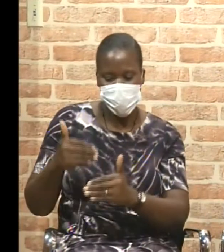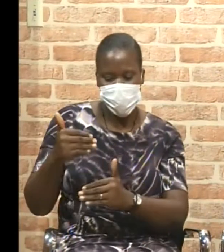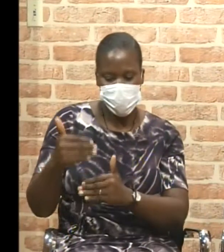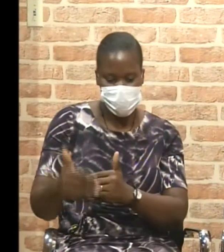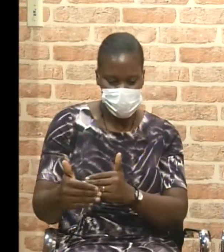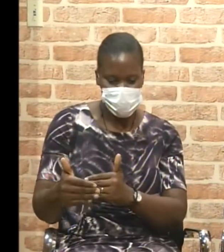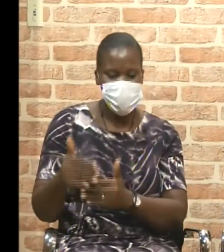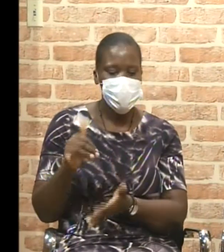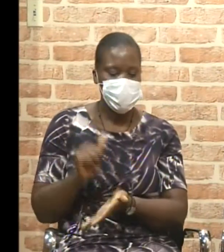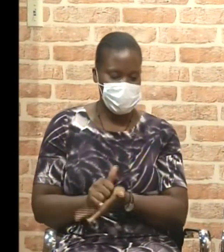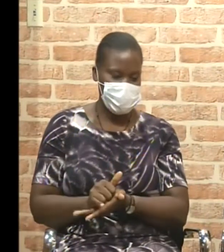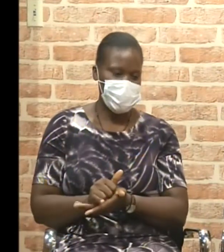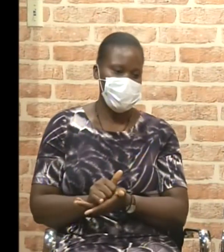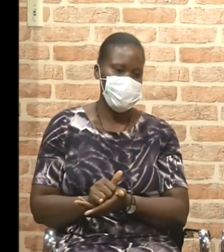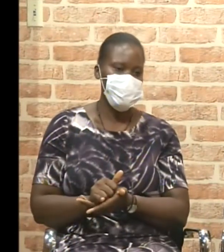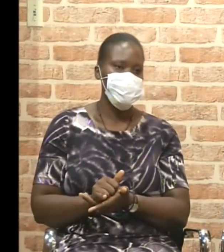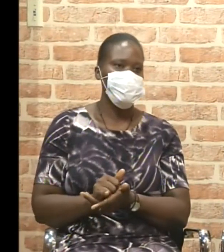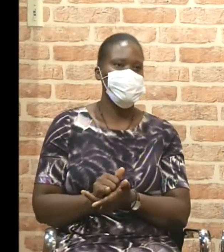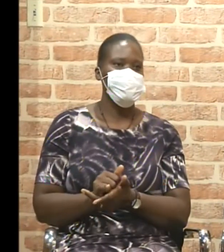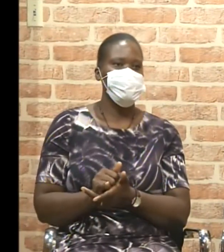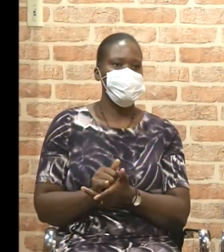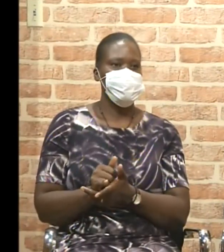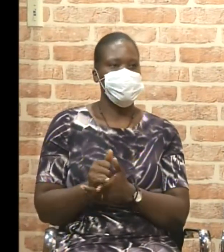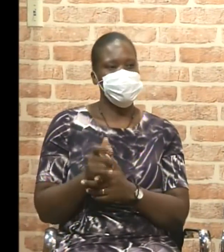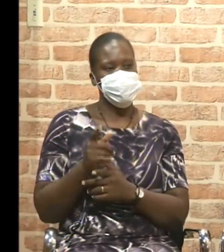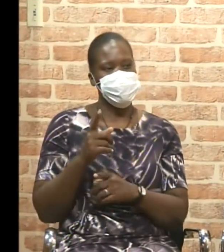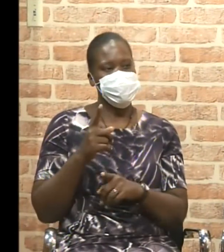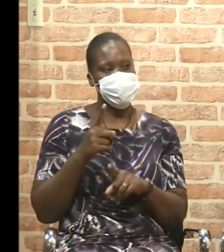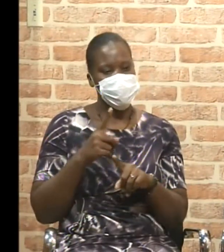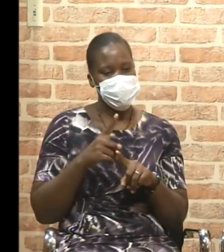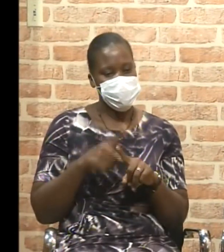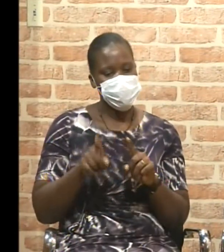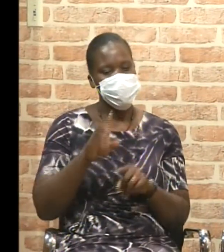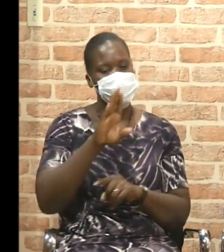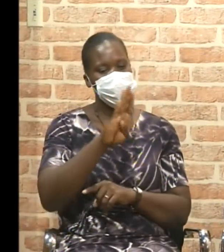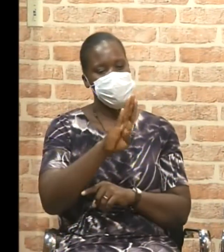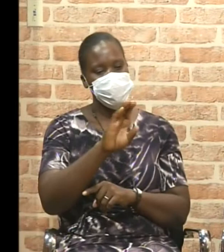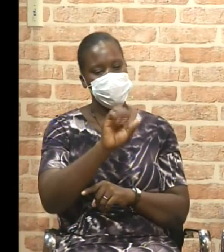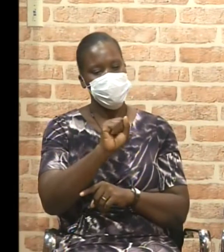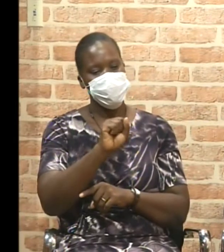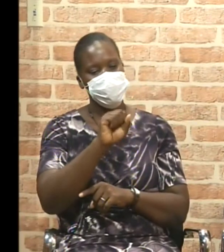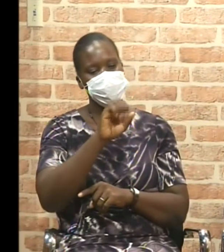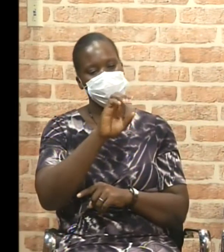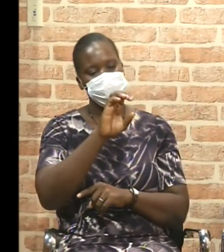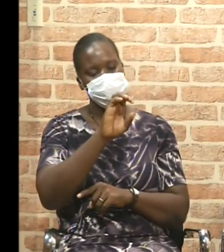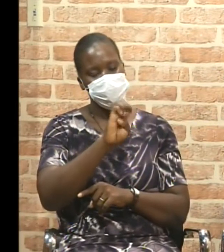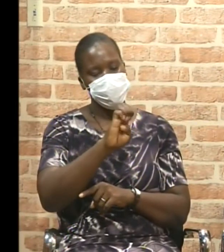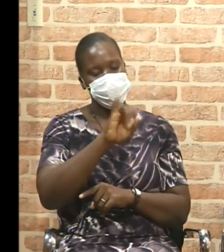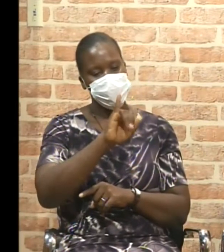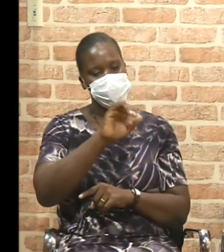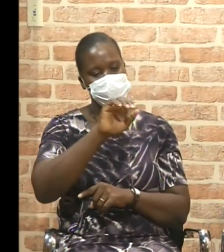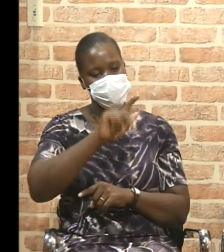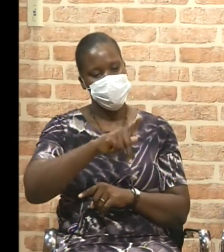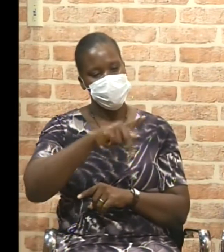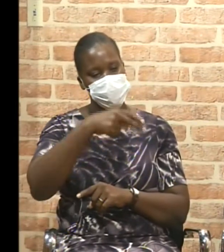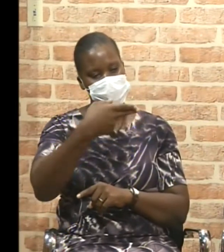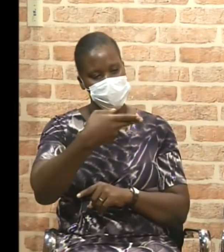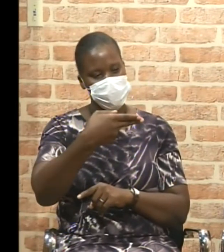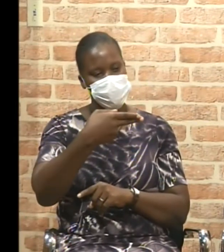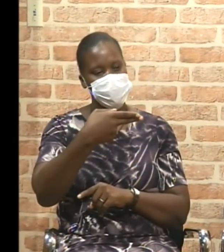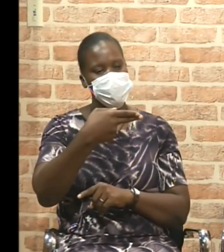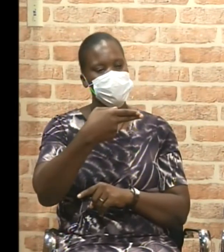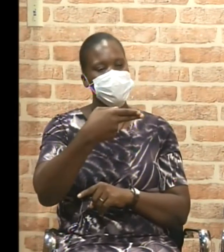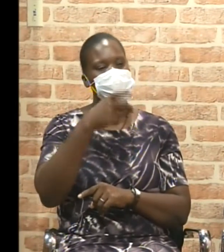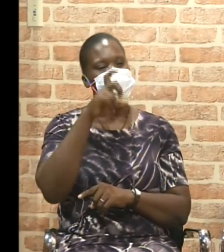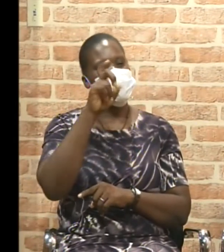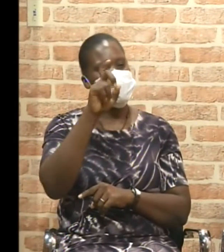sens ça. Mais parce que BSF lui-même des fois moins